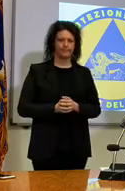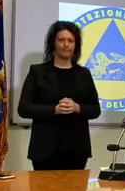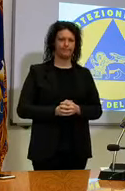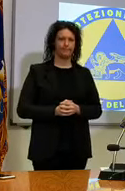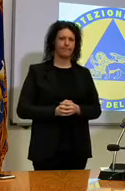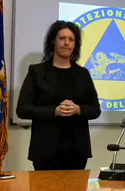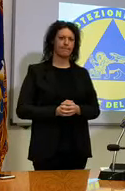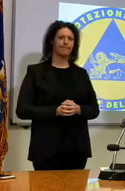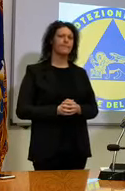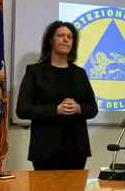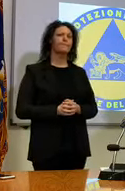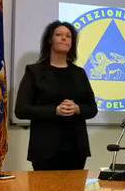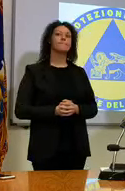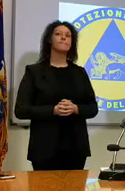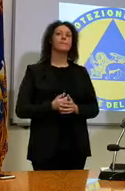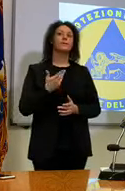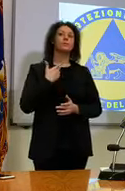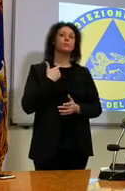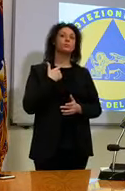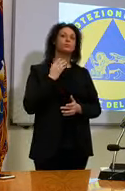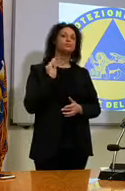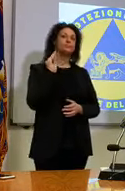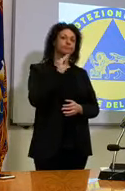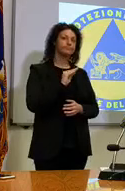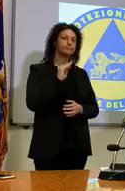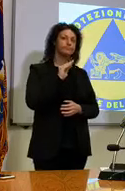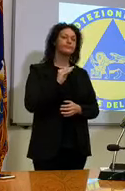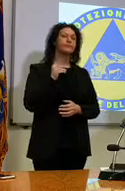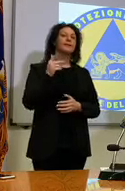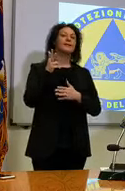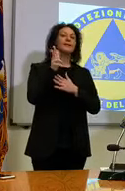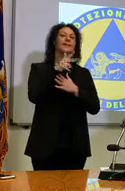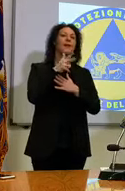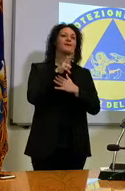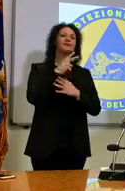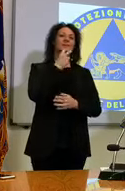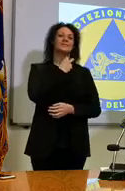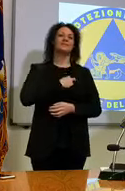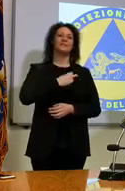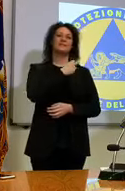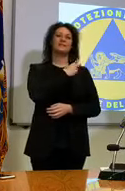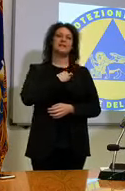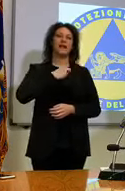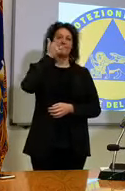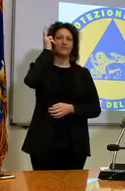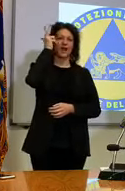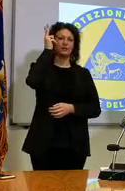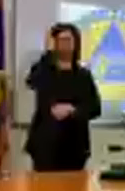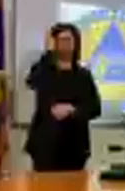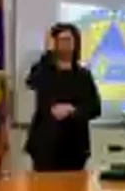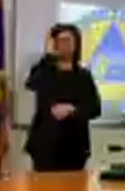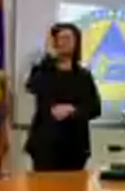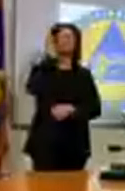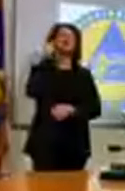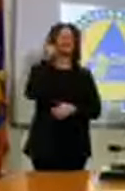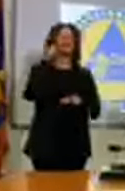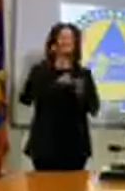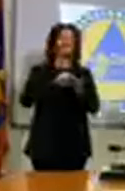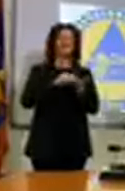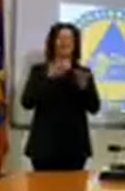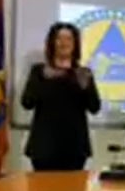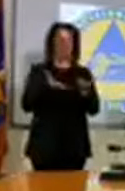domande dei quotidiani, abbiamo ospite, la salutiamo, la televisione della Svizzera francese, che fa alcune domande,